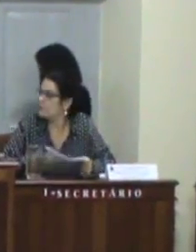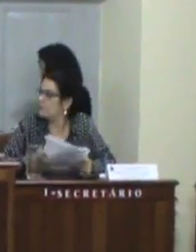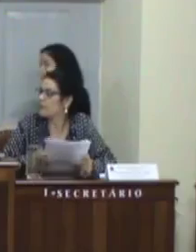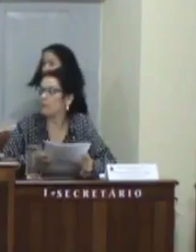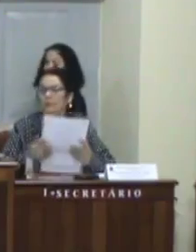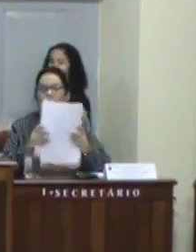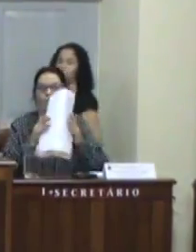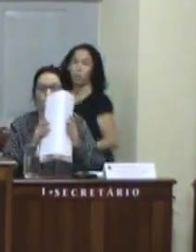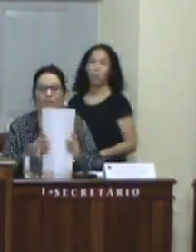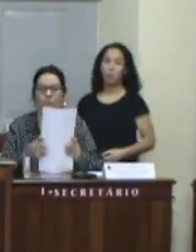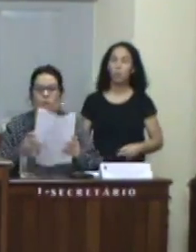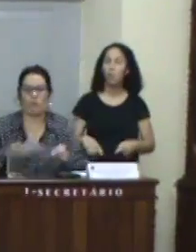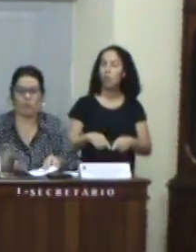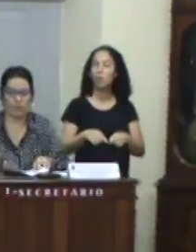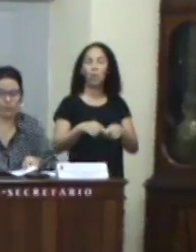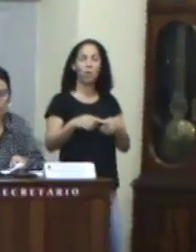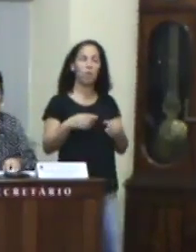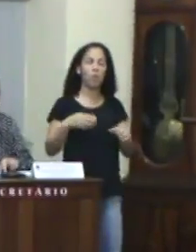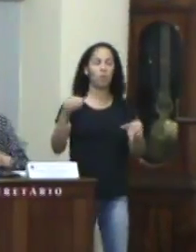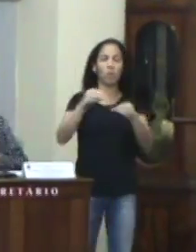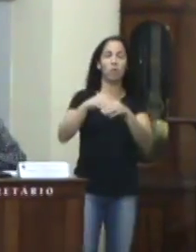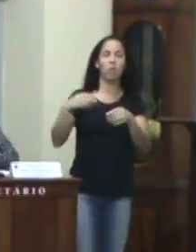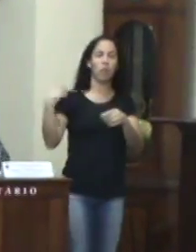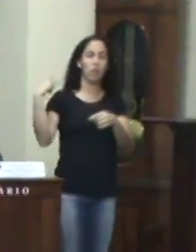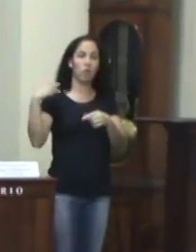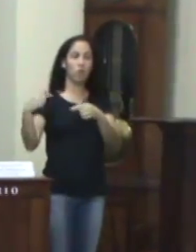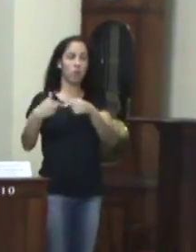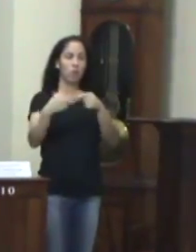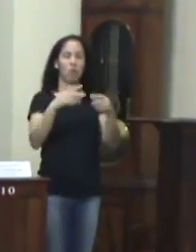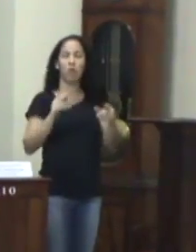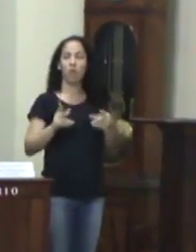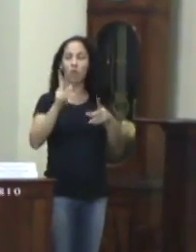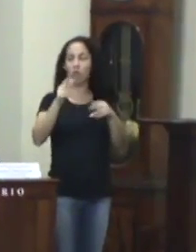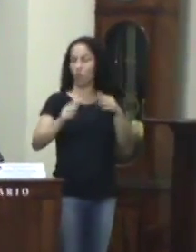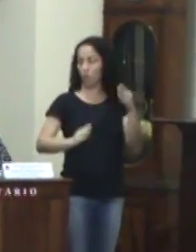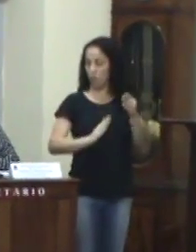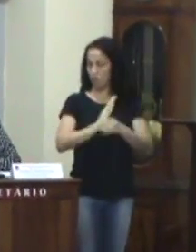Coloco em votação, os vereadores concordam com a permanência como estão, aprovado.